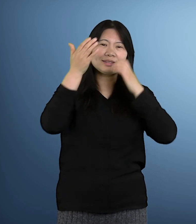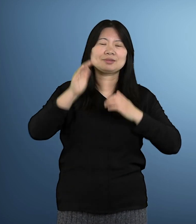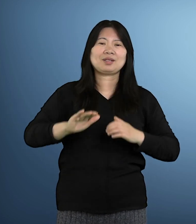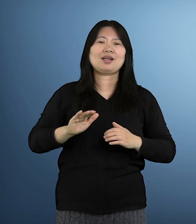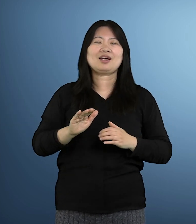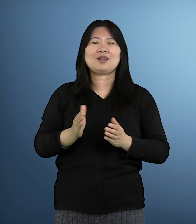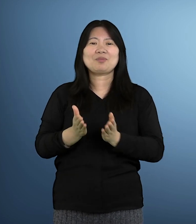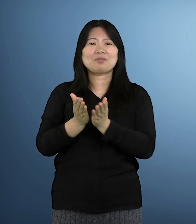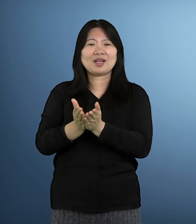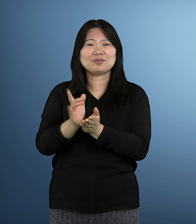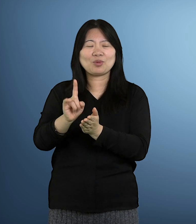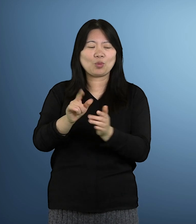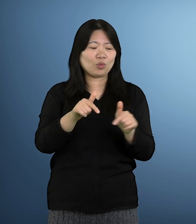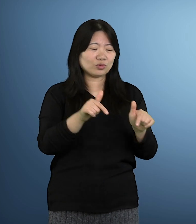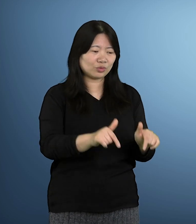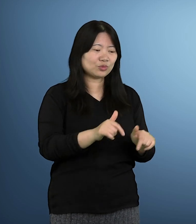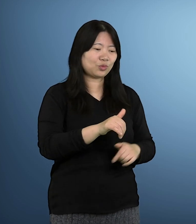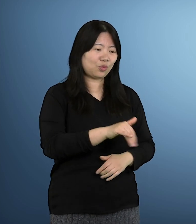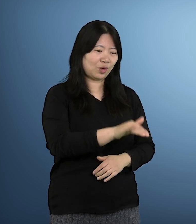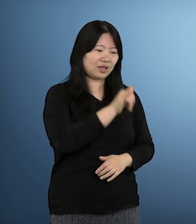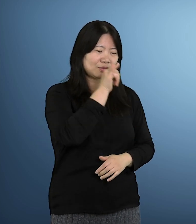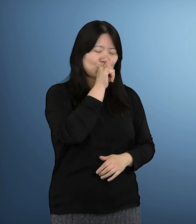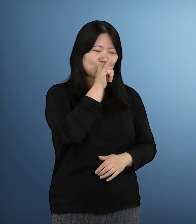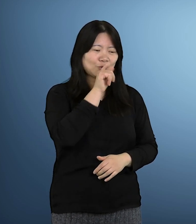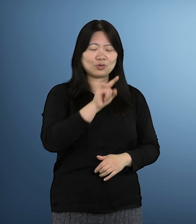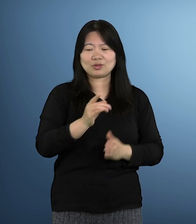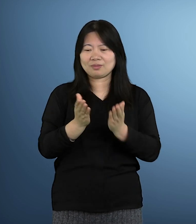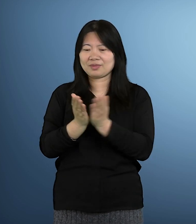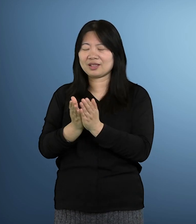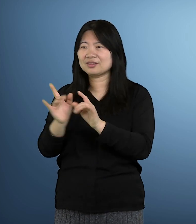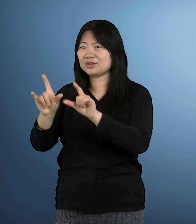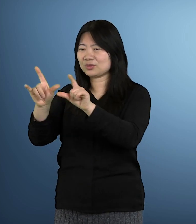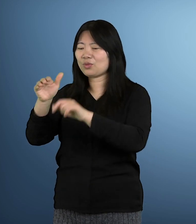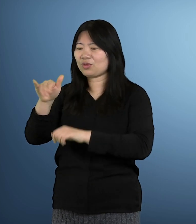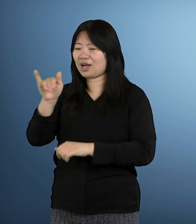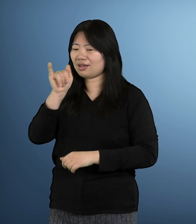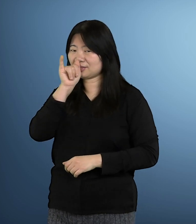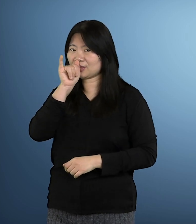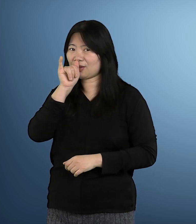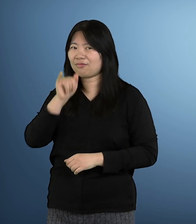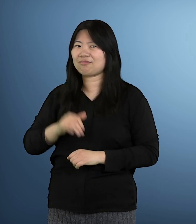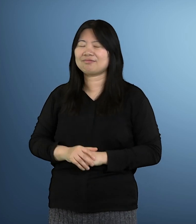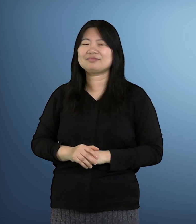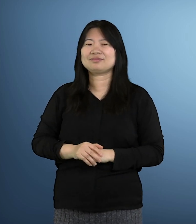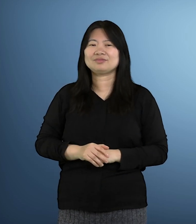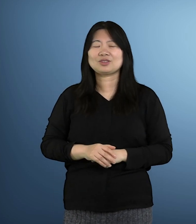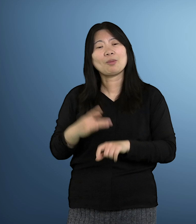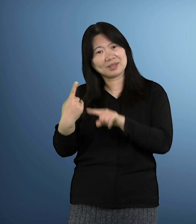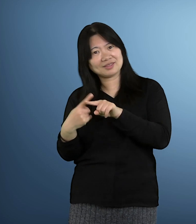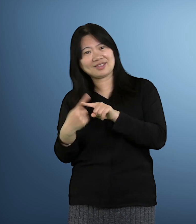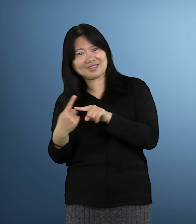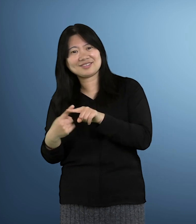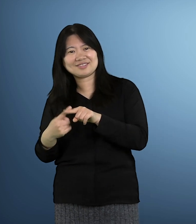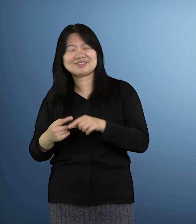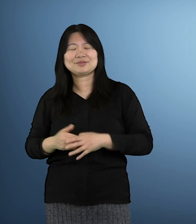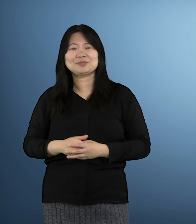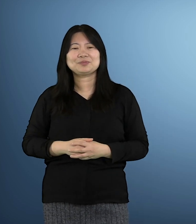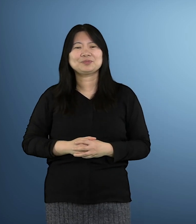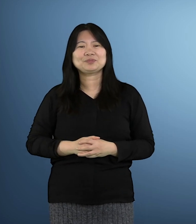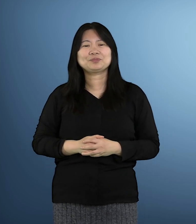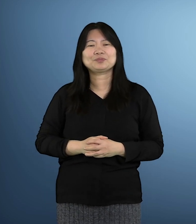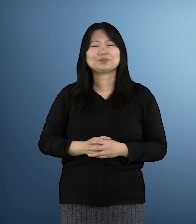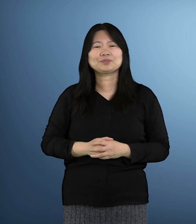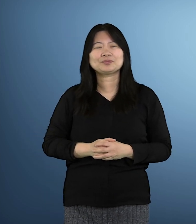배는 서쪽으로 갈 수도 있고 어떤 배는 동쪽으로 갈 수도 있다는 얘기가 되겠죠. 이제